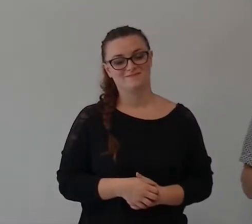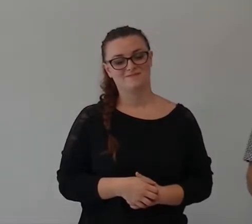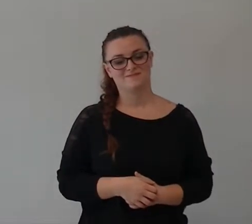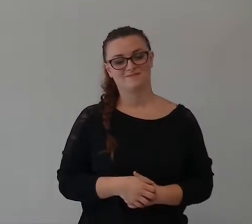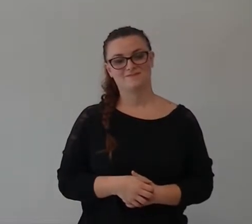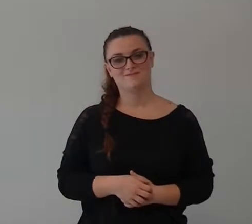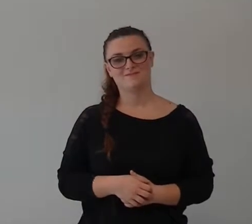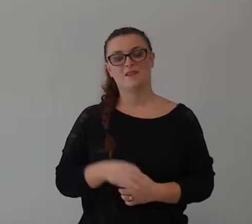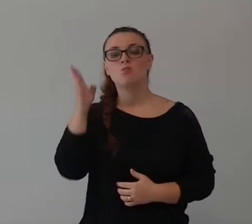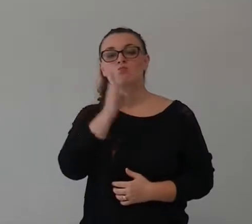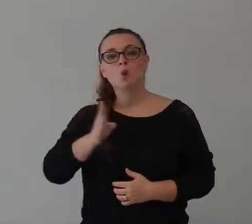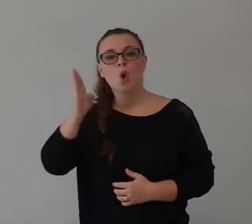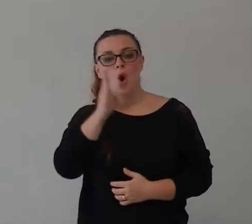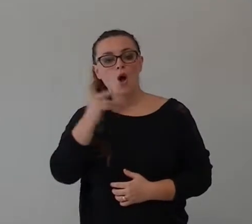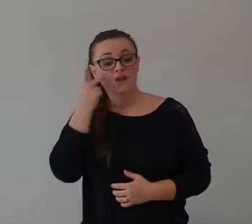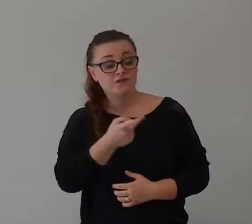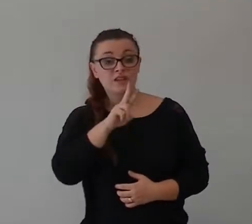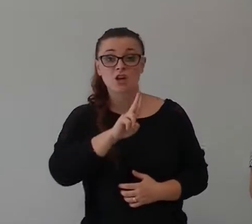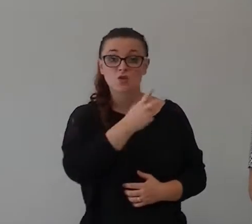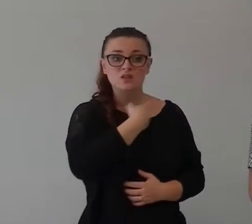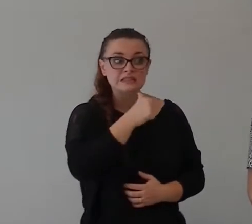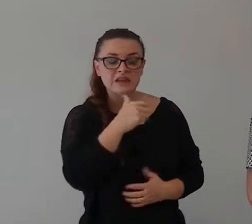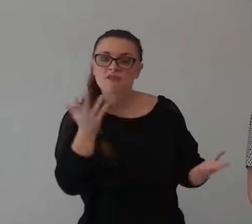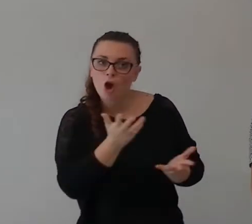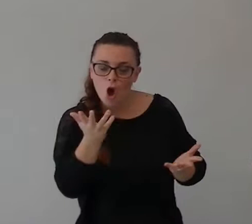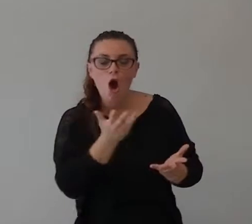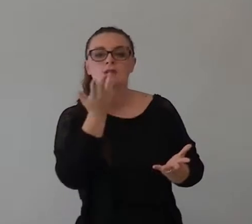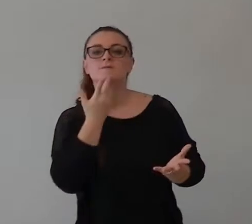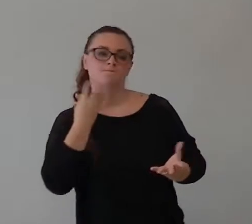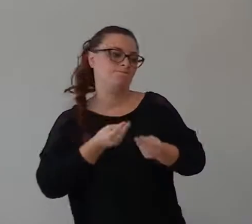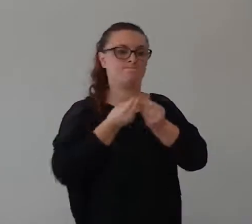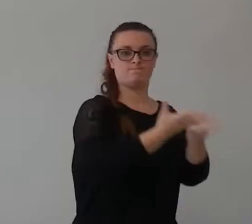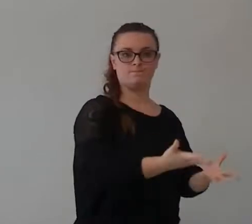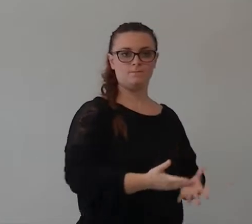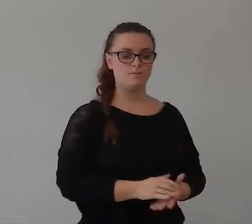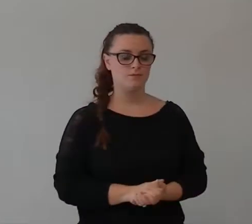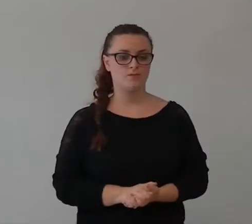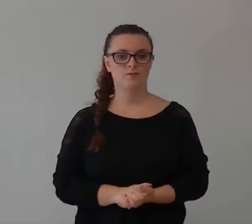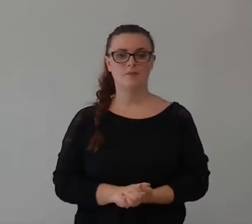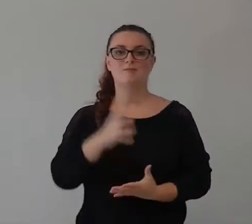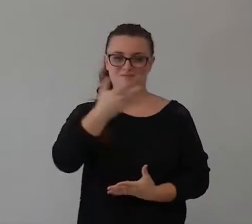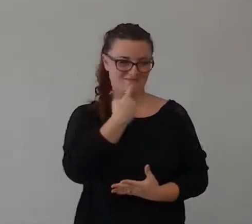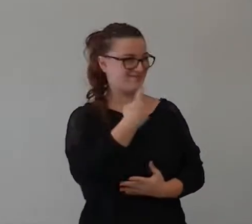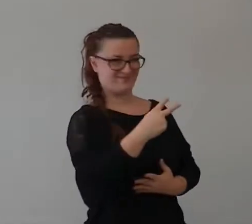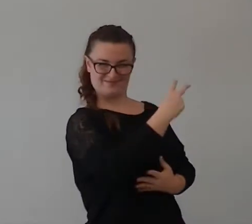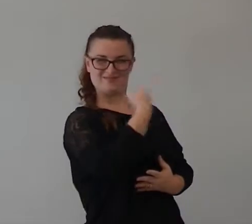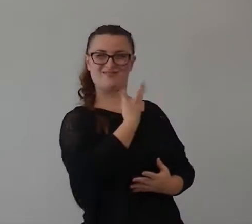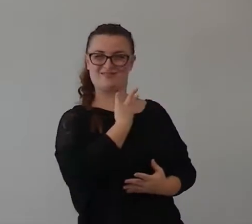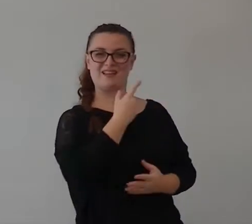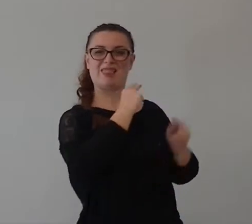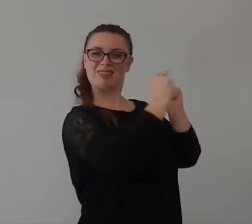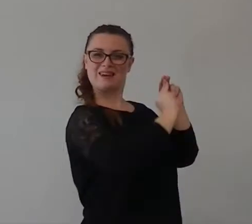provvede alle necessità di Ruth. Perché vedete al versetto 9: e quando avrai sete andrai a bere dai vasi